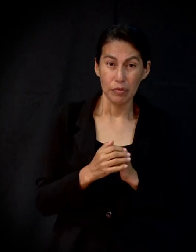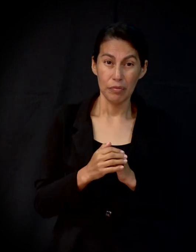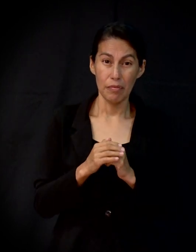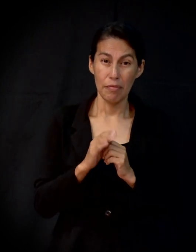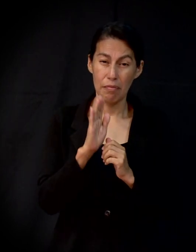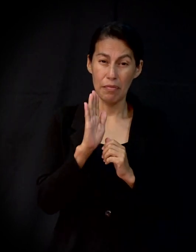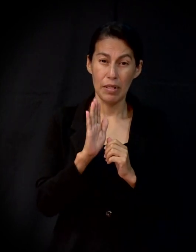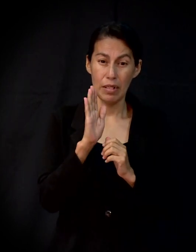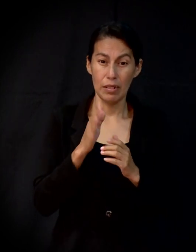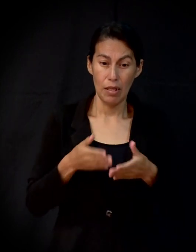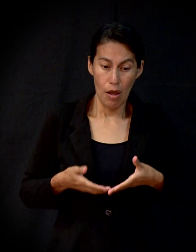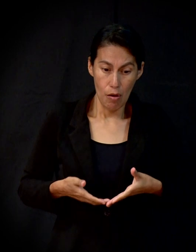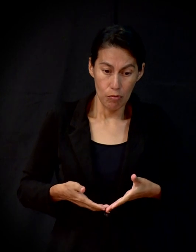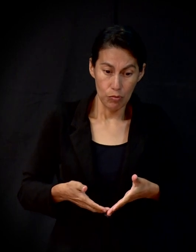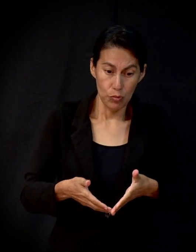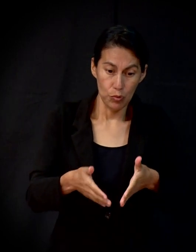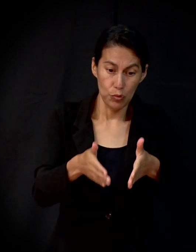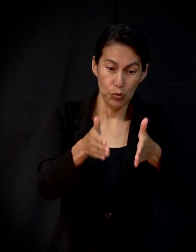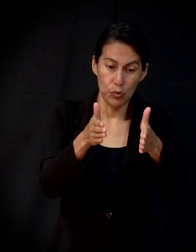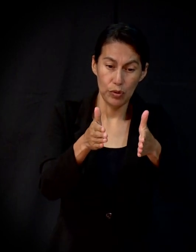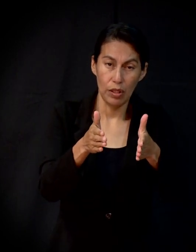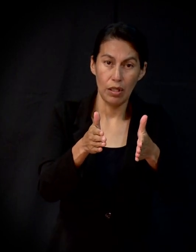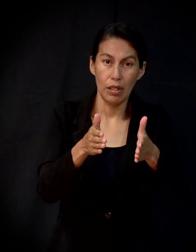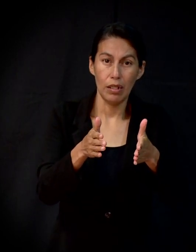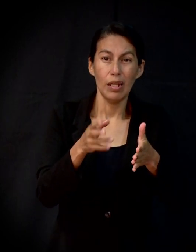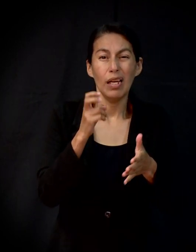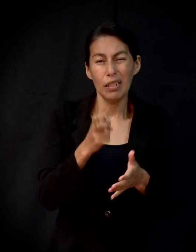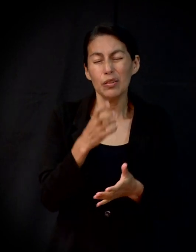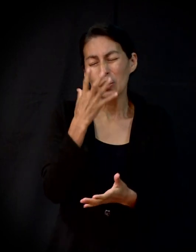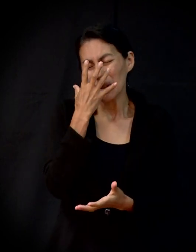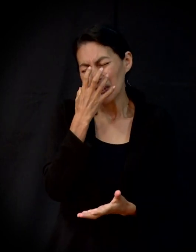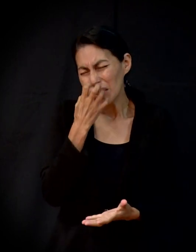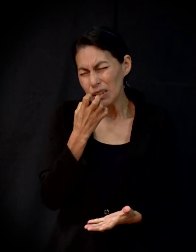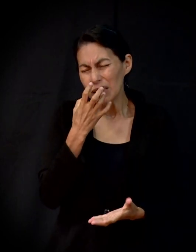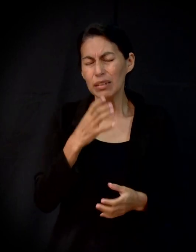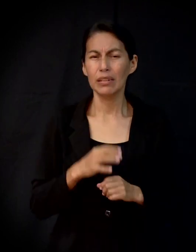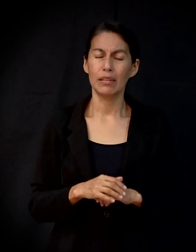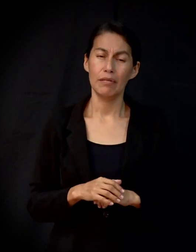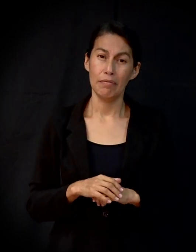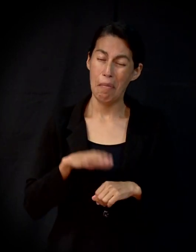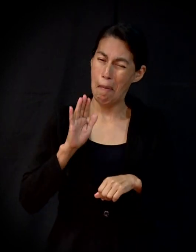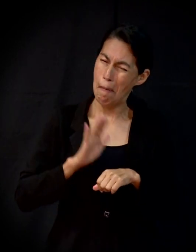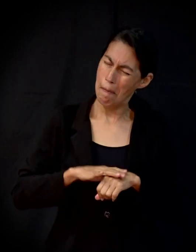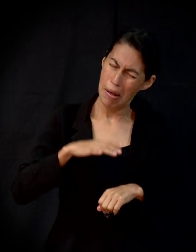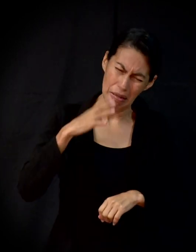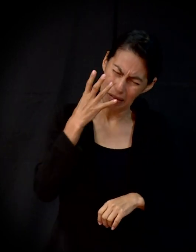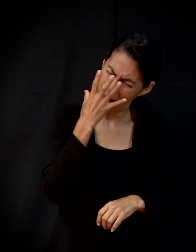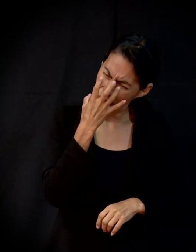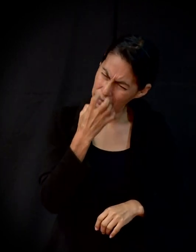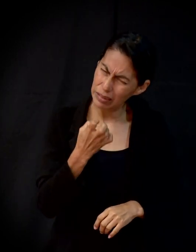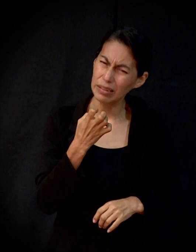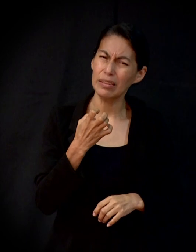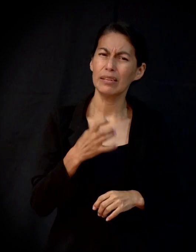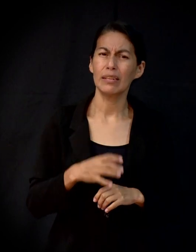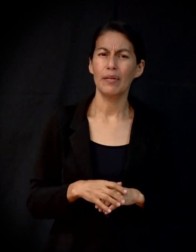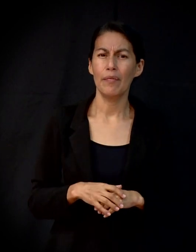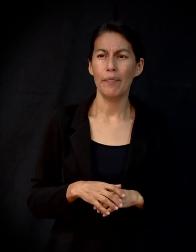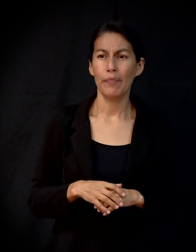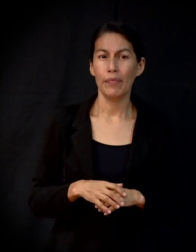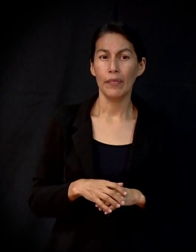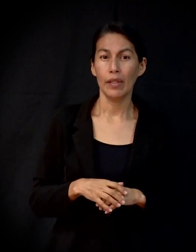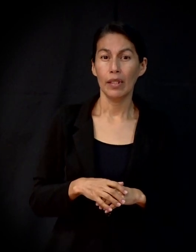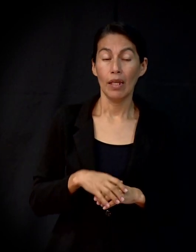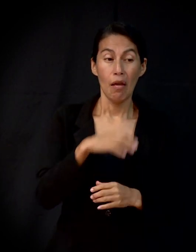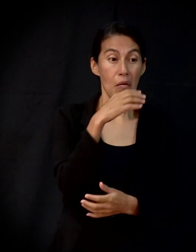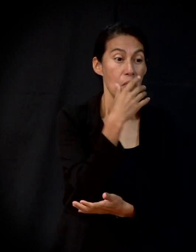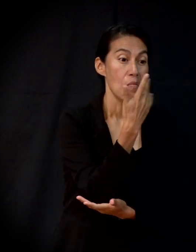Era como un pasillo largo, y eso me puso muy triste, y además me puso más triste, que